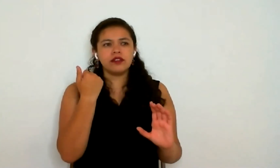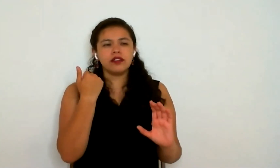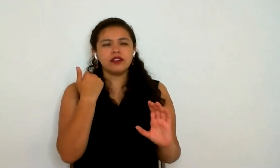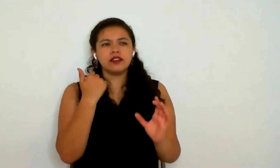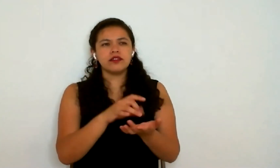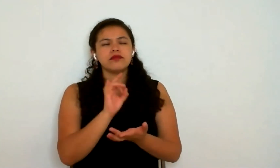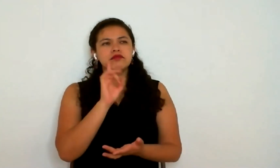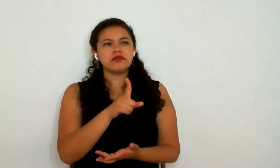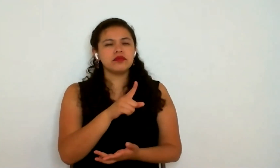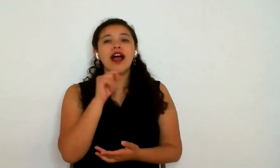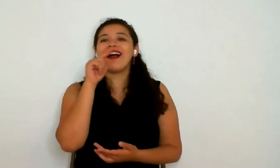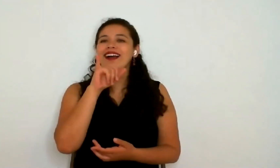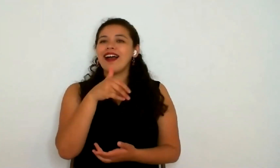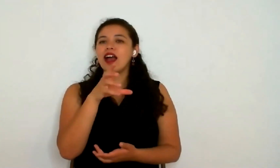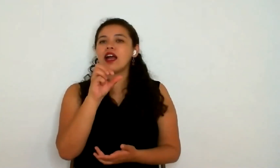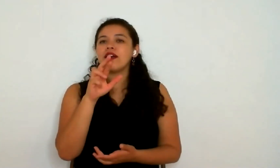a jorge